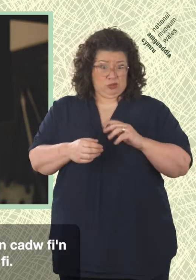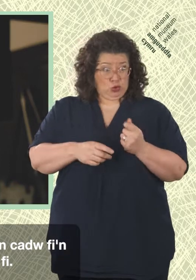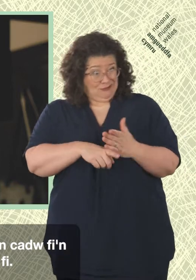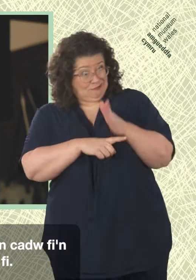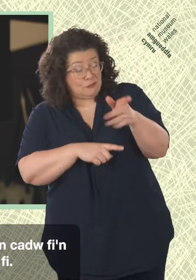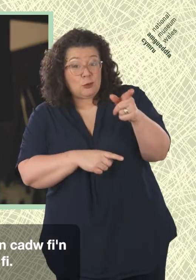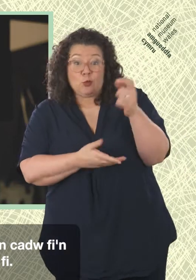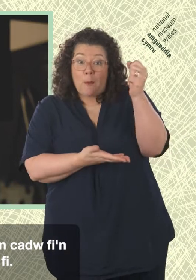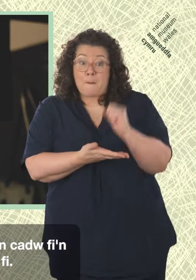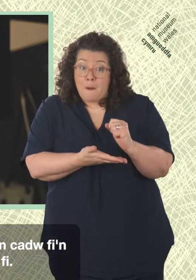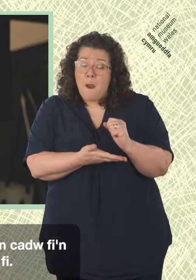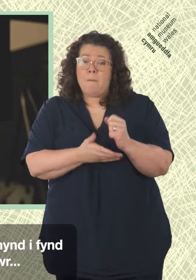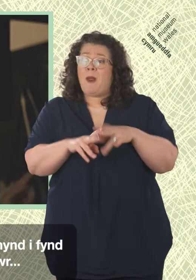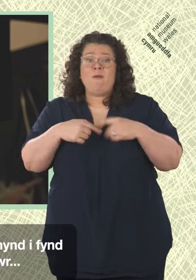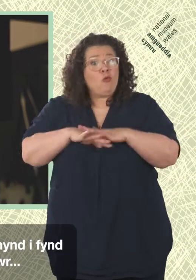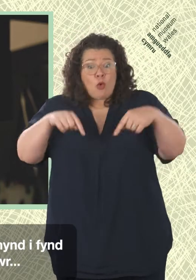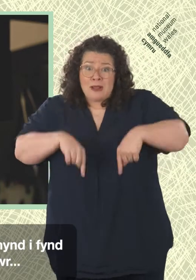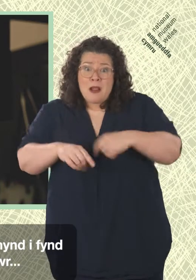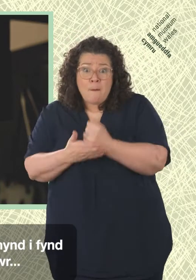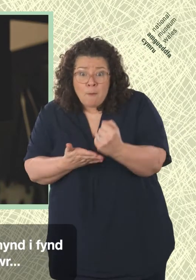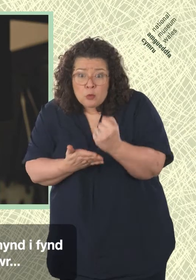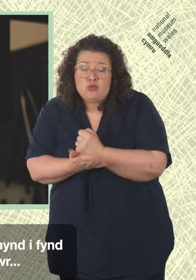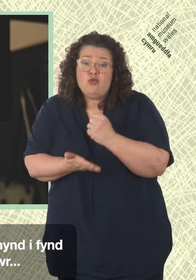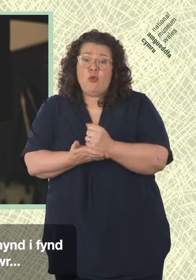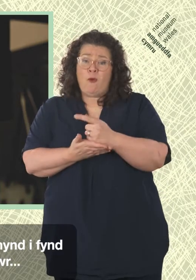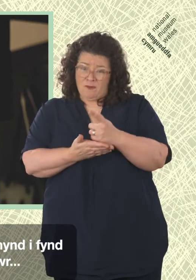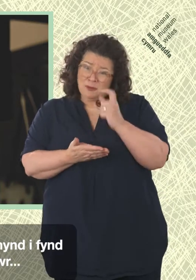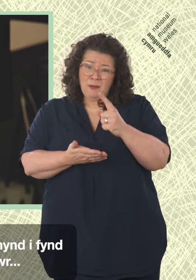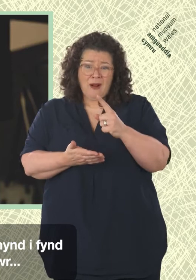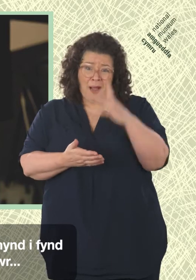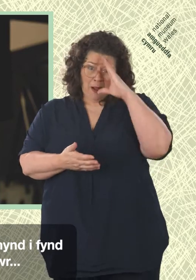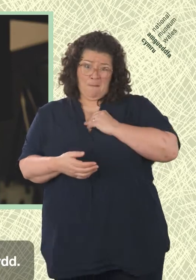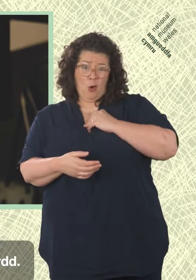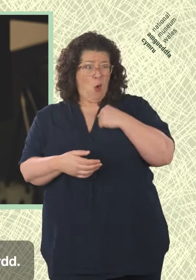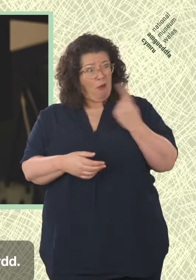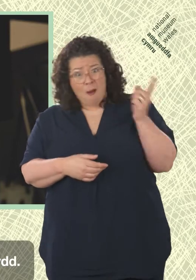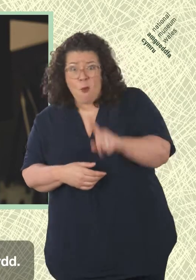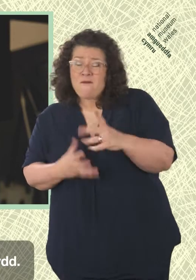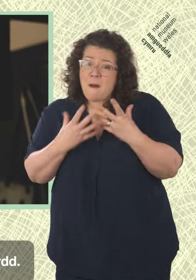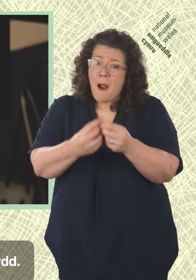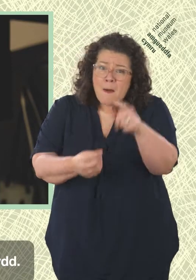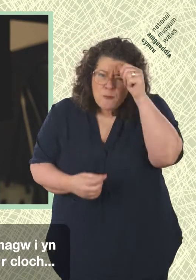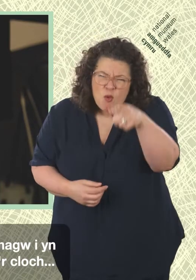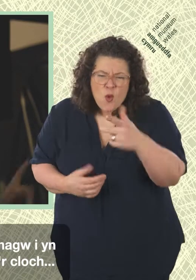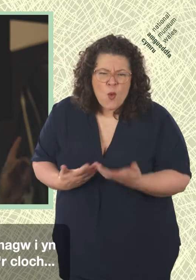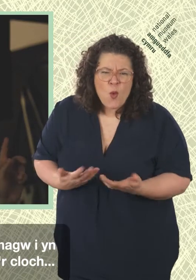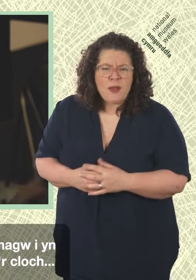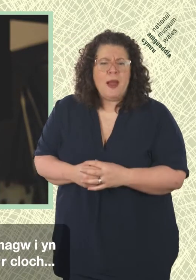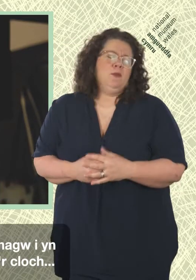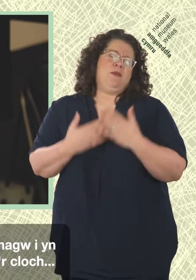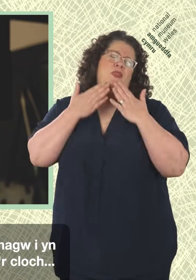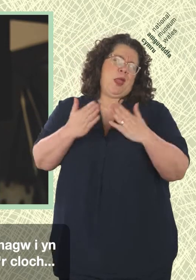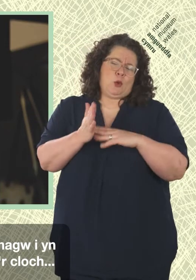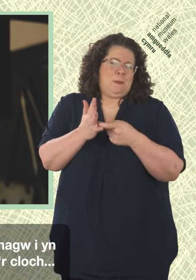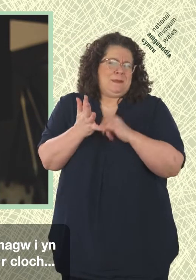ffit, credwch chi fi. A gweud y gwir, o'n i'n mynd i fynd draw i'r lam nawr i paratoi am y dydd. Ond chi'n gwybod, os